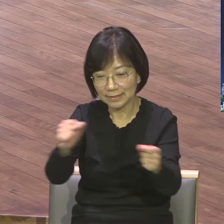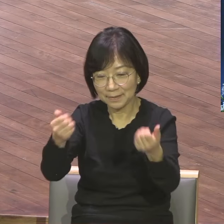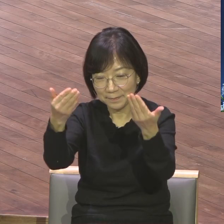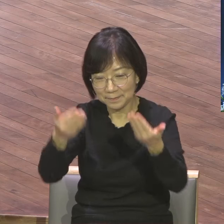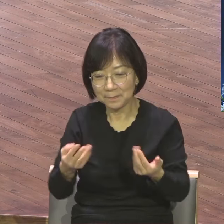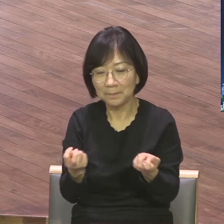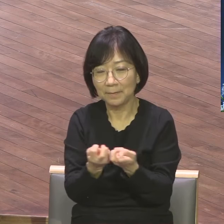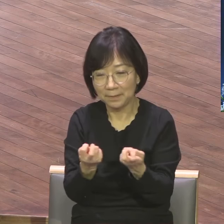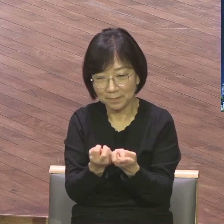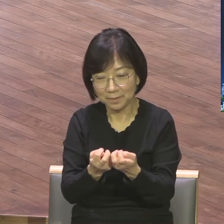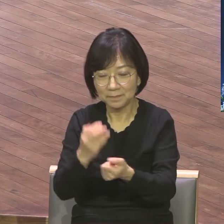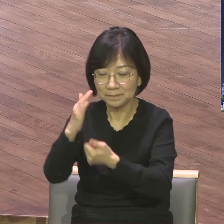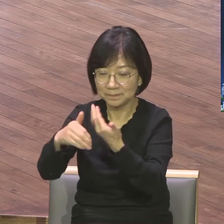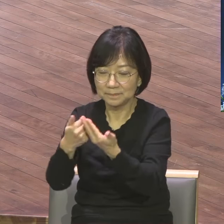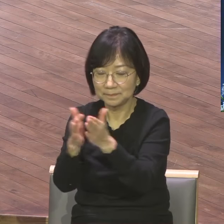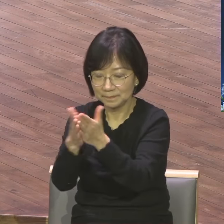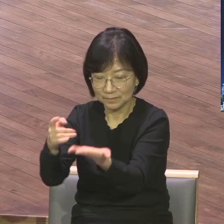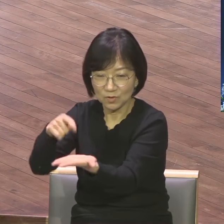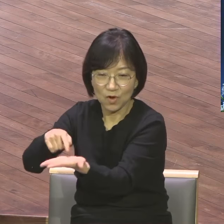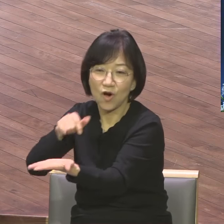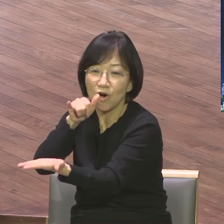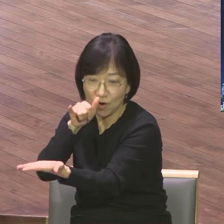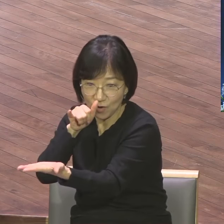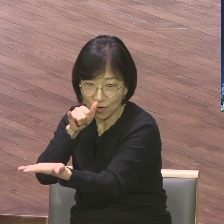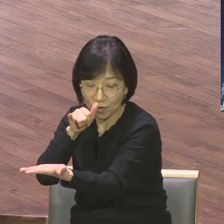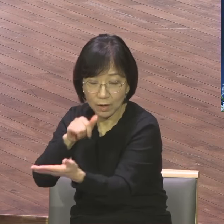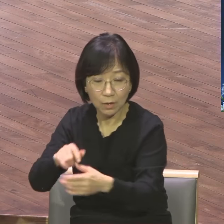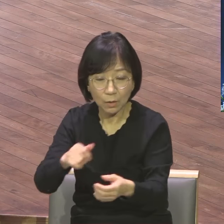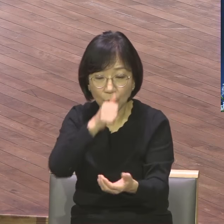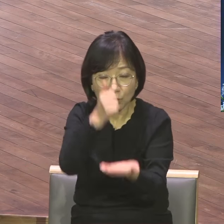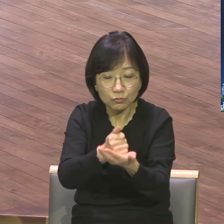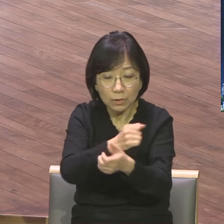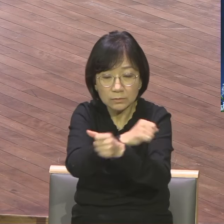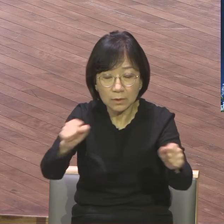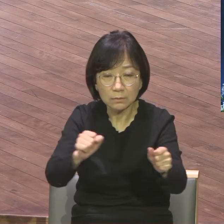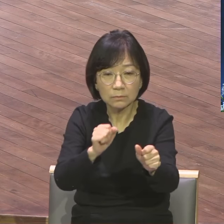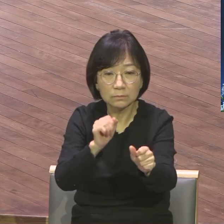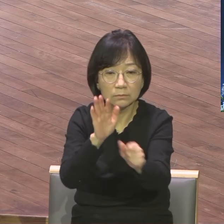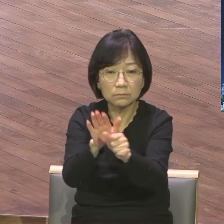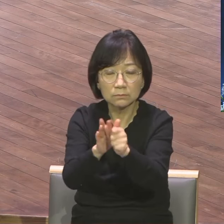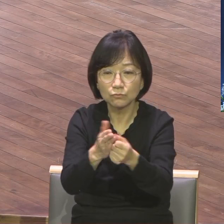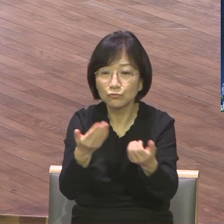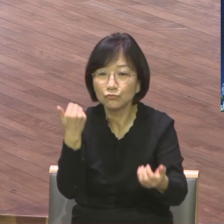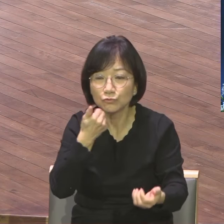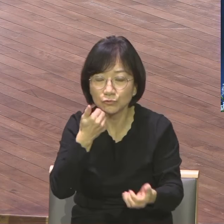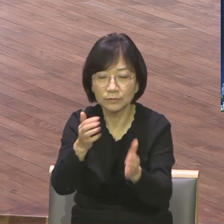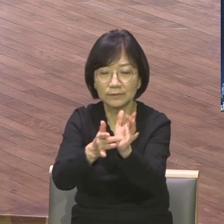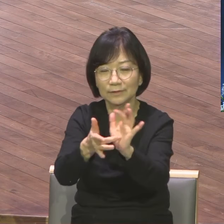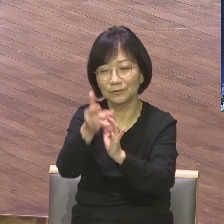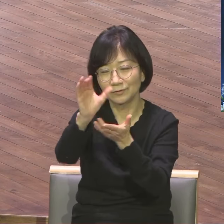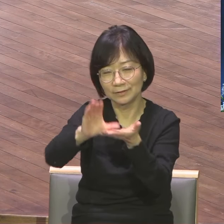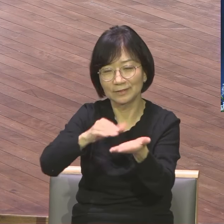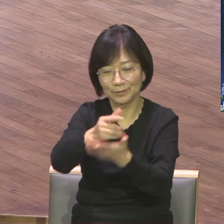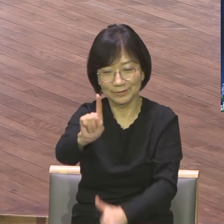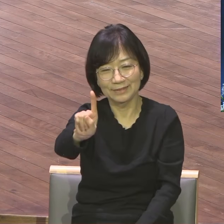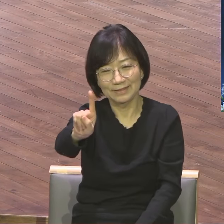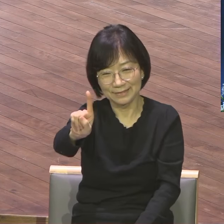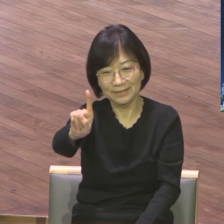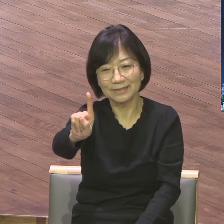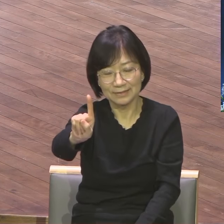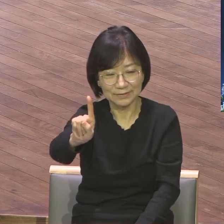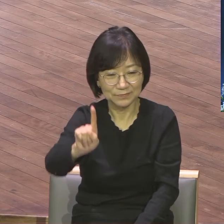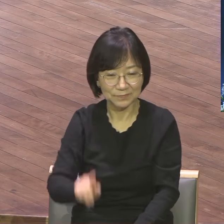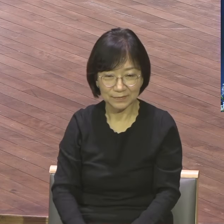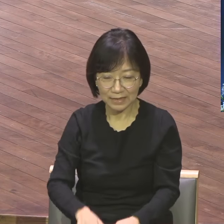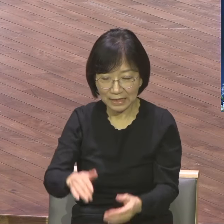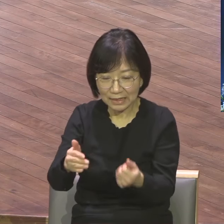성경에서만 죄사함을 해결할 분은 예수 그리스도밖에 없음을 선포하고 있습니다. 그렇다면 구약의